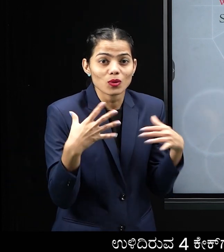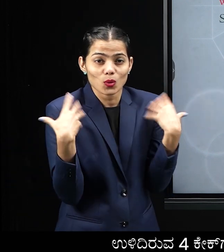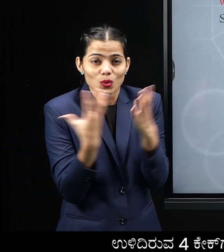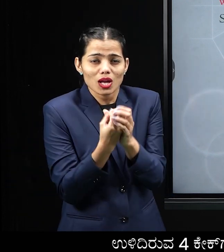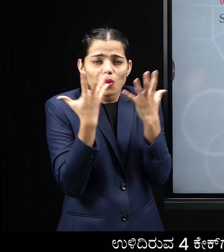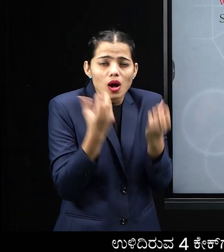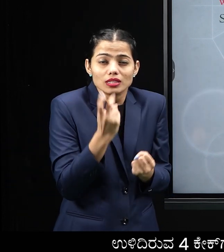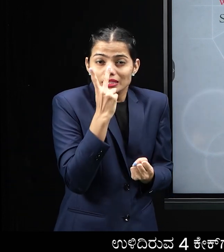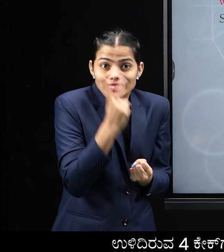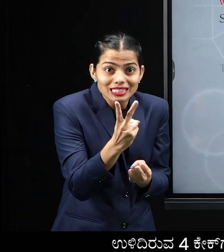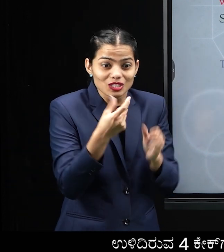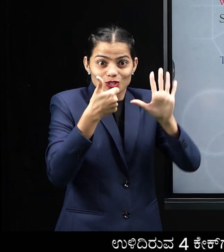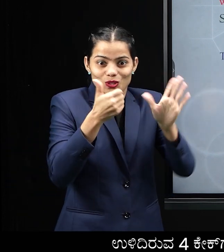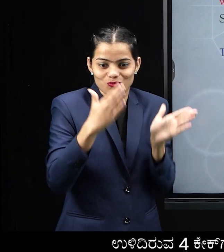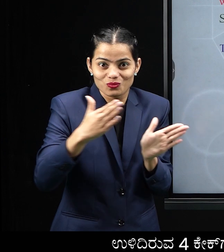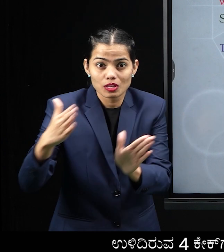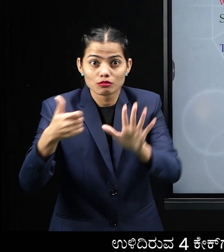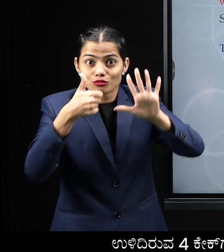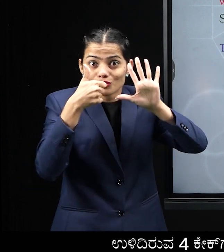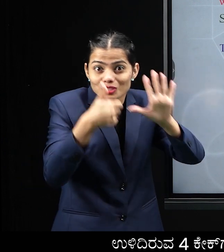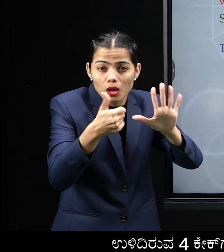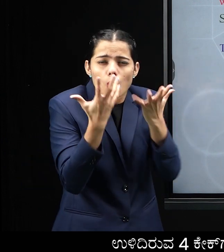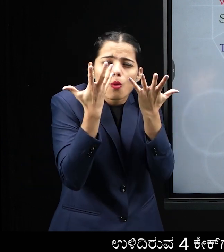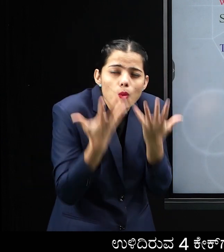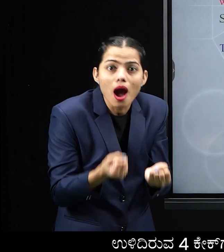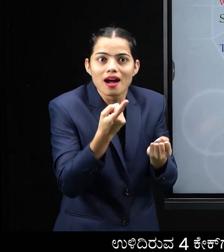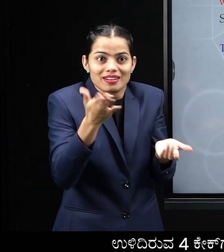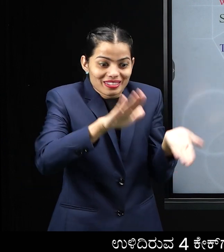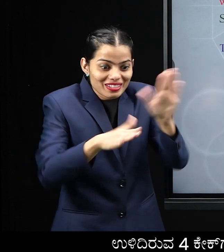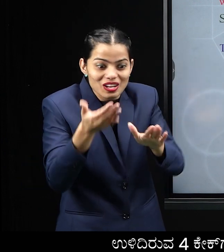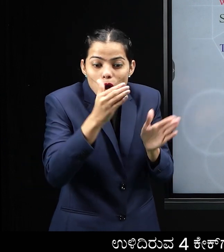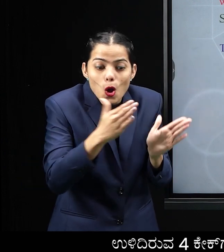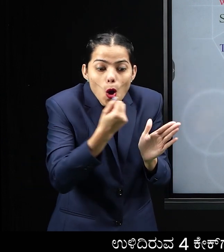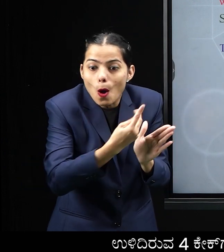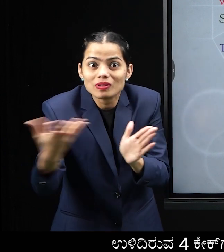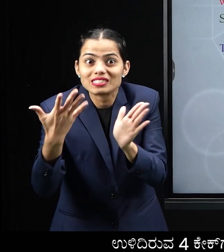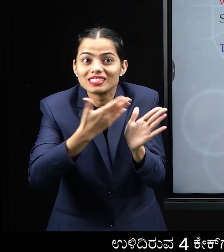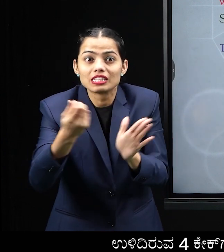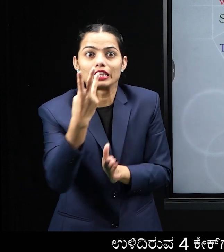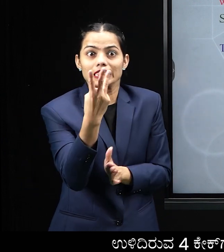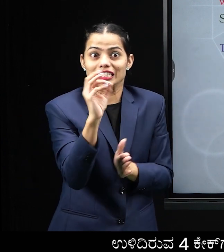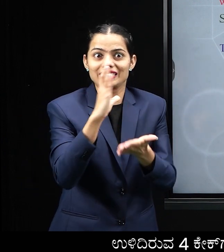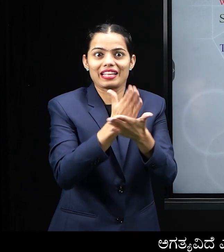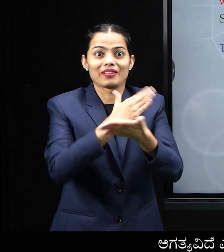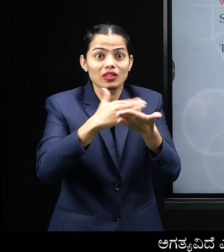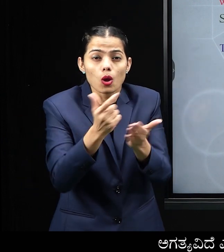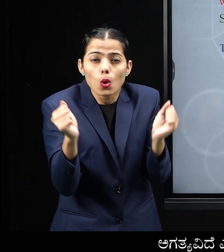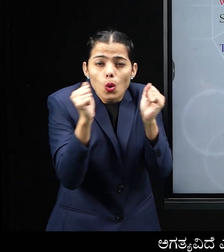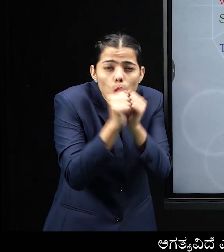ಉಳಿದಿರುವ 4 ಕೇಕ್ಗಳೊಂದಿಗೆ 30 ಕೇಕ್ಗಳನ್ನು ಪ್ಯಾಕ್ ಮಾಡಲು 6 ಪೆಟ್ಟಿಗೆಗಳು ಅಗತ್ಯವಿದೆ